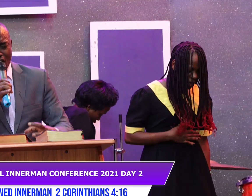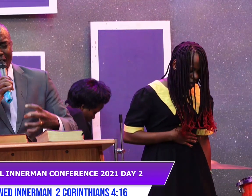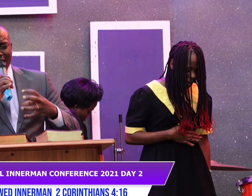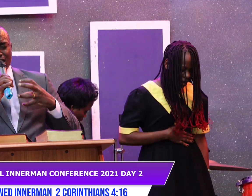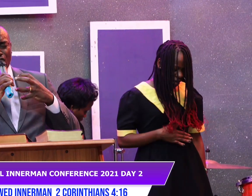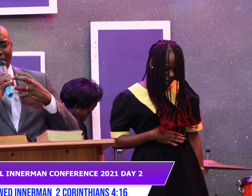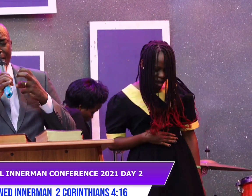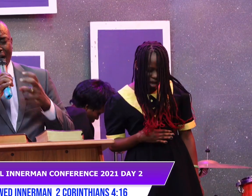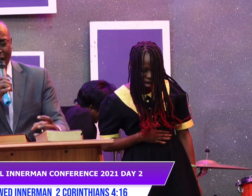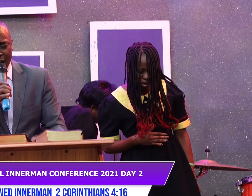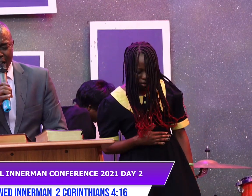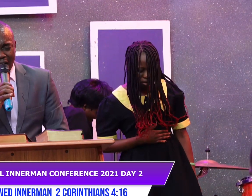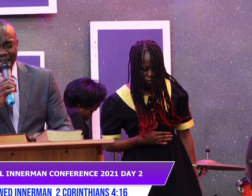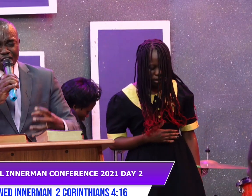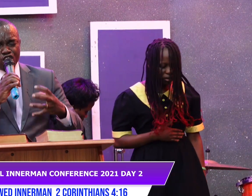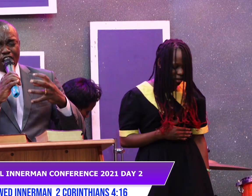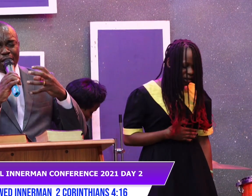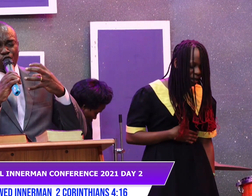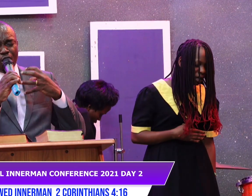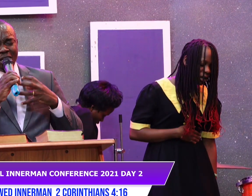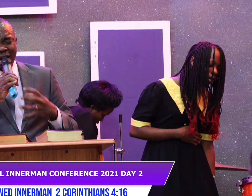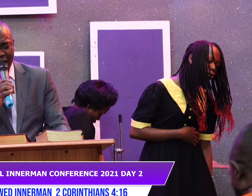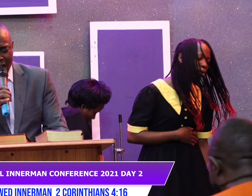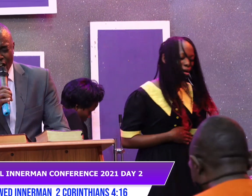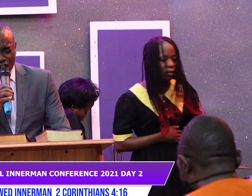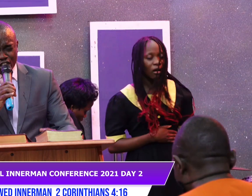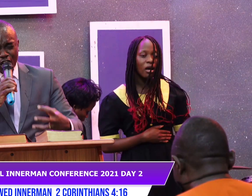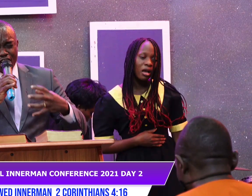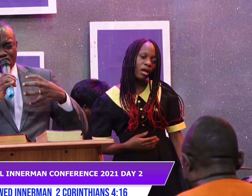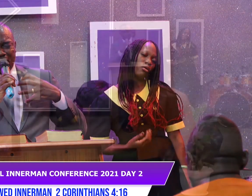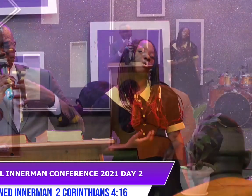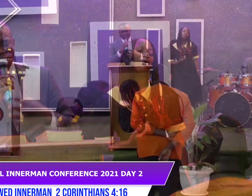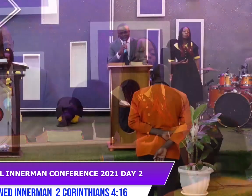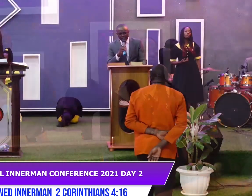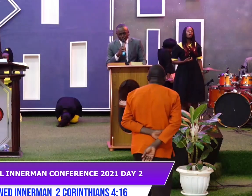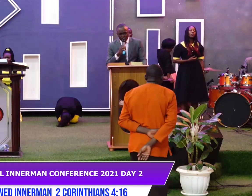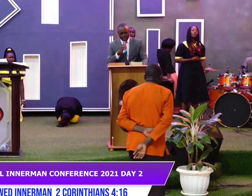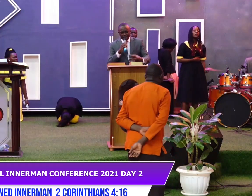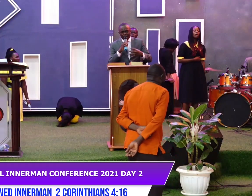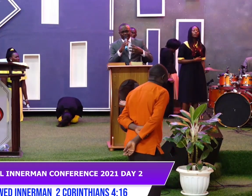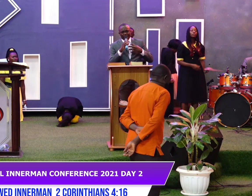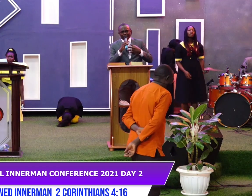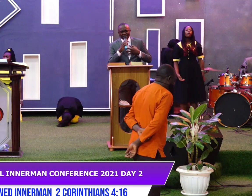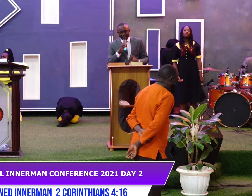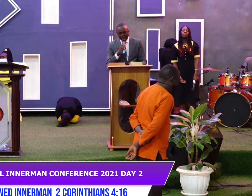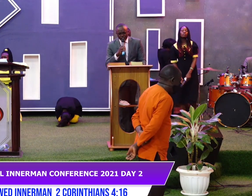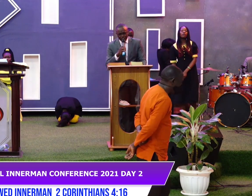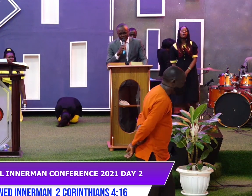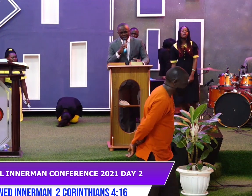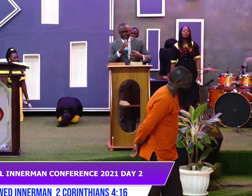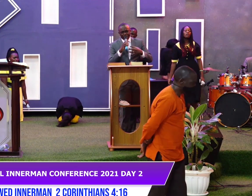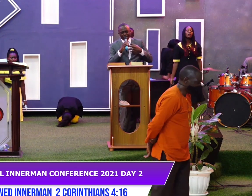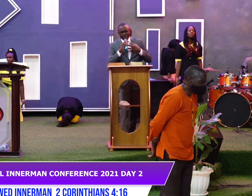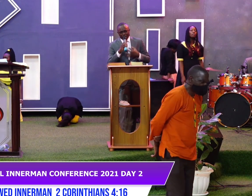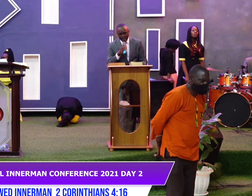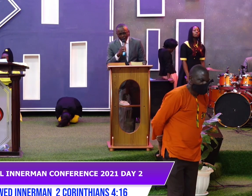ama sokenga tachalaba tata yinsevi tubiona chino chene sabira chen sabira baganda bange chen